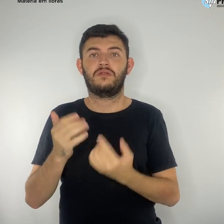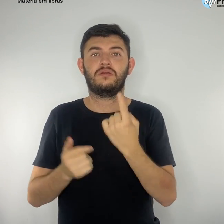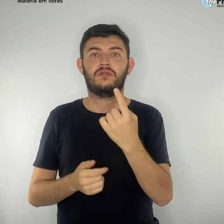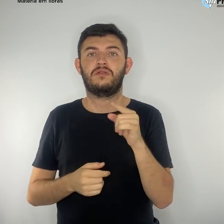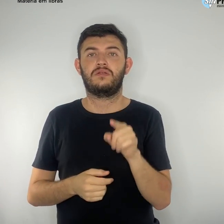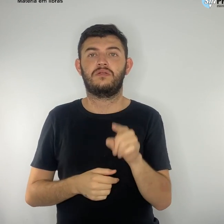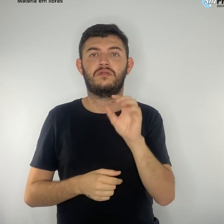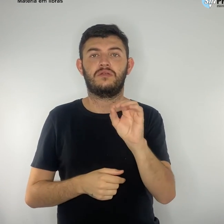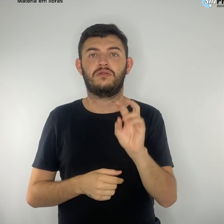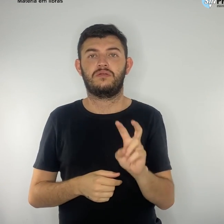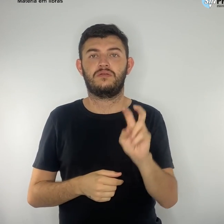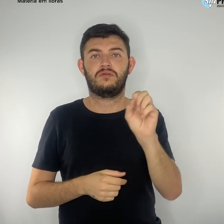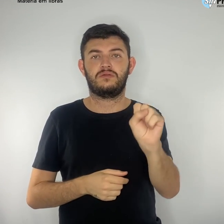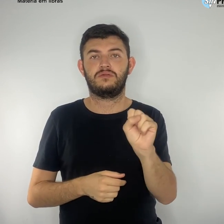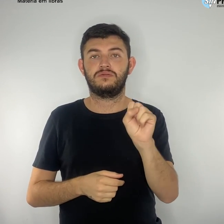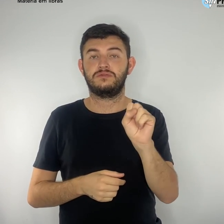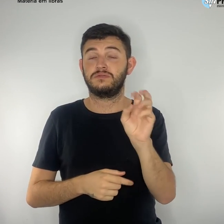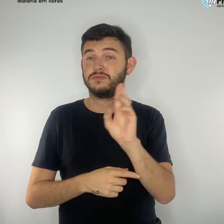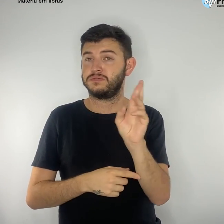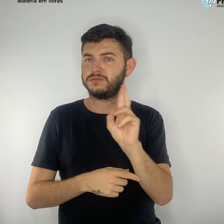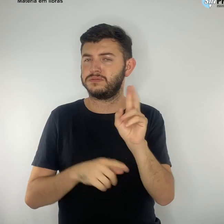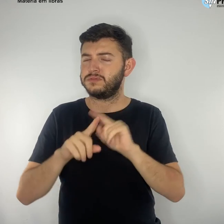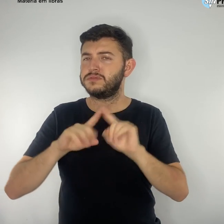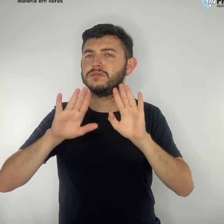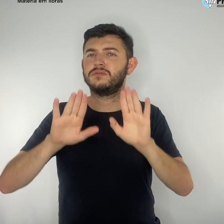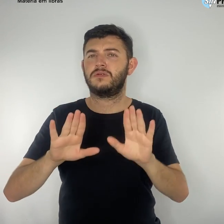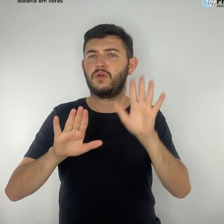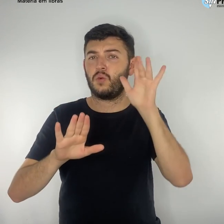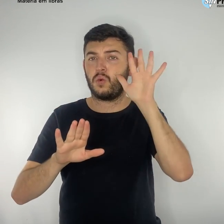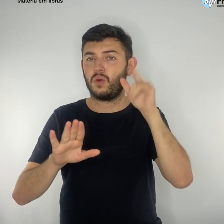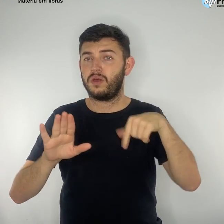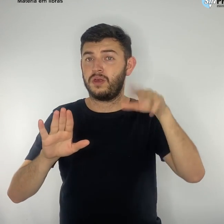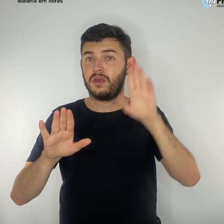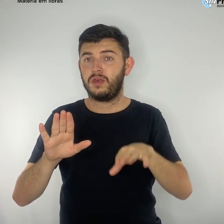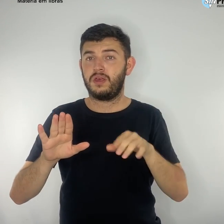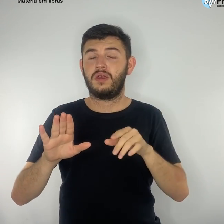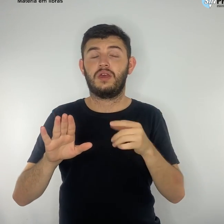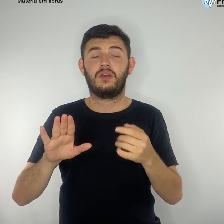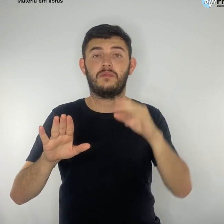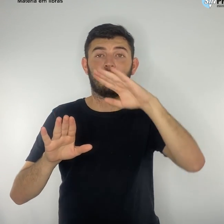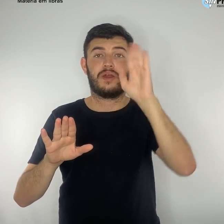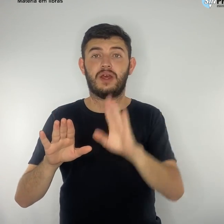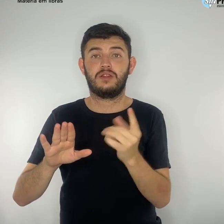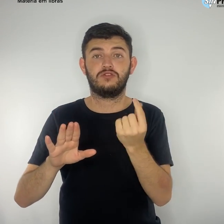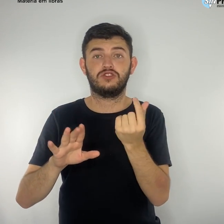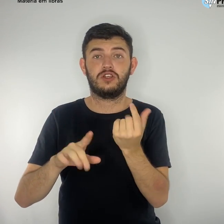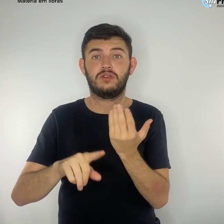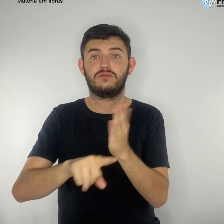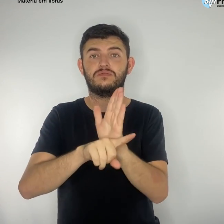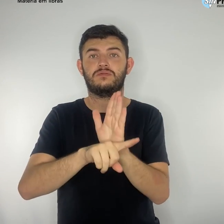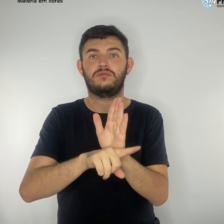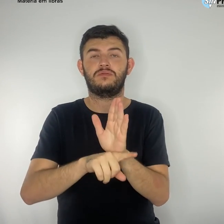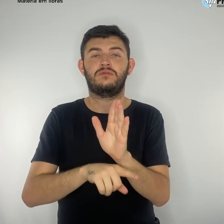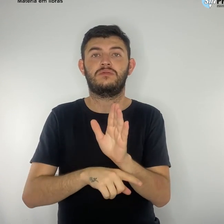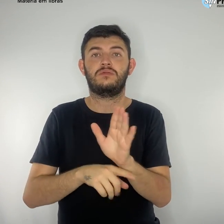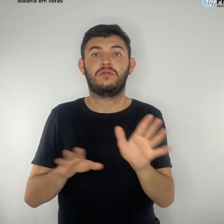1.058. O curioso é que hoje, quem recebe Auxílio Brasil está sendo estimulado a